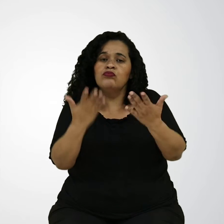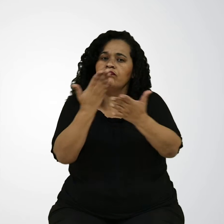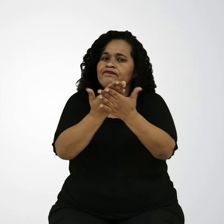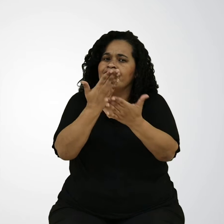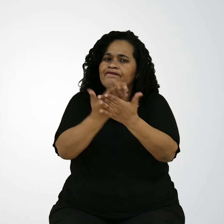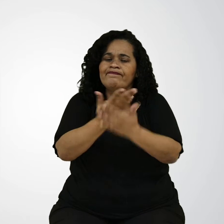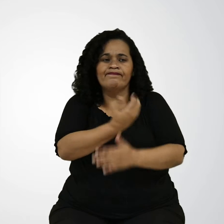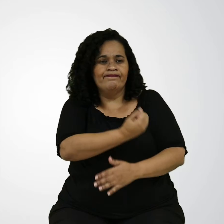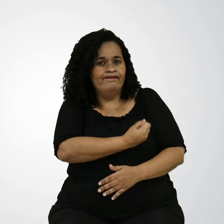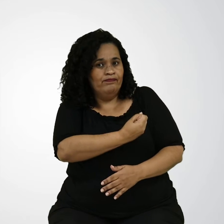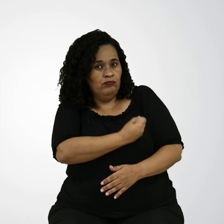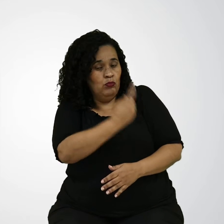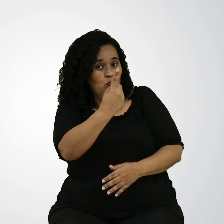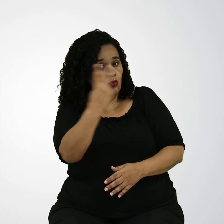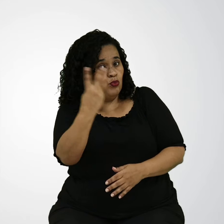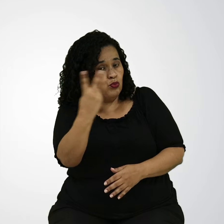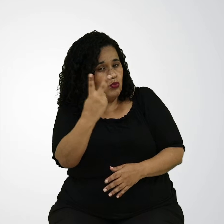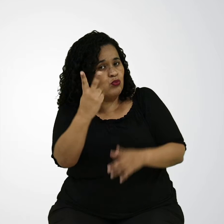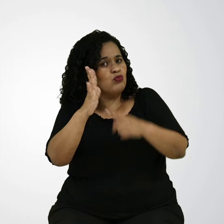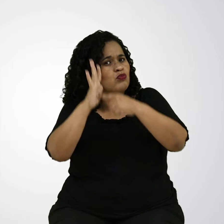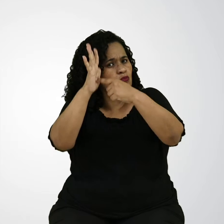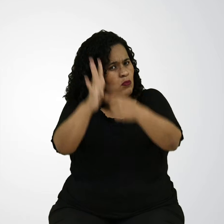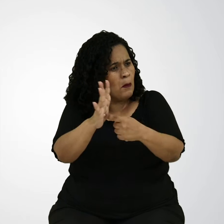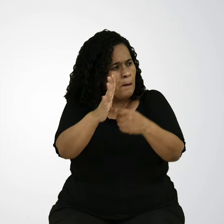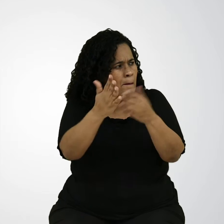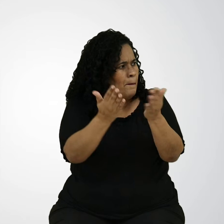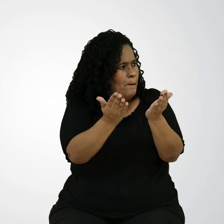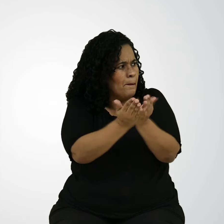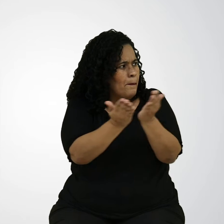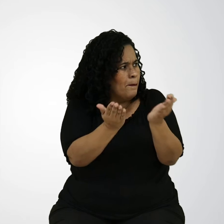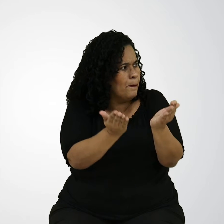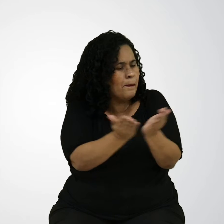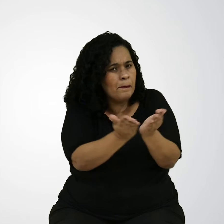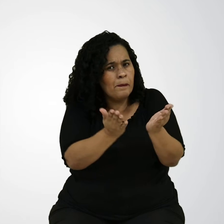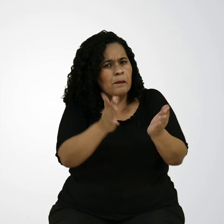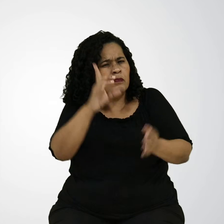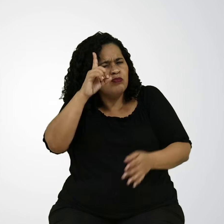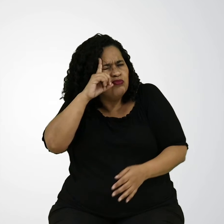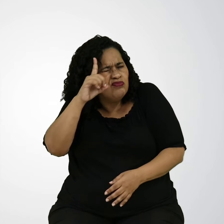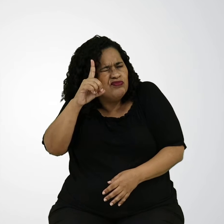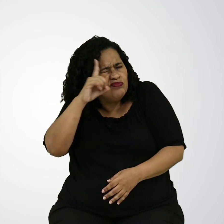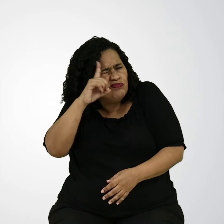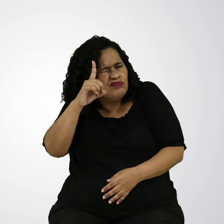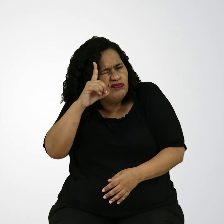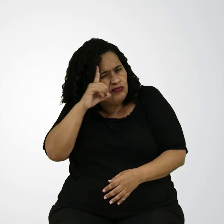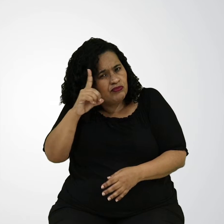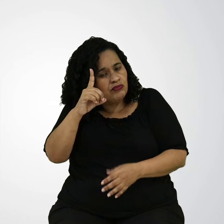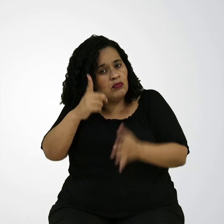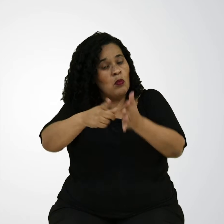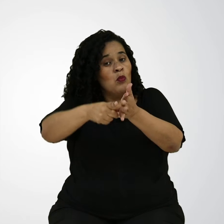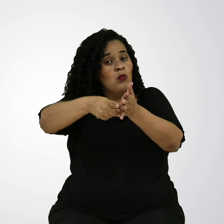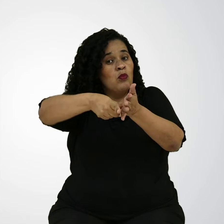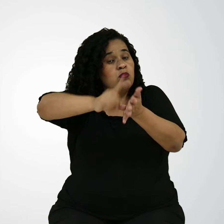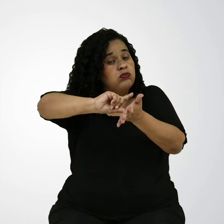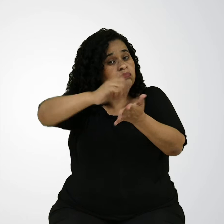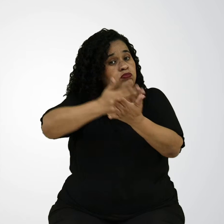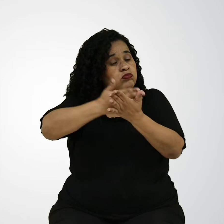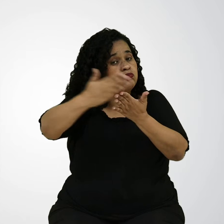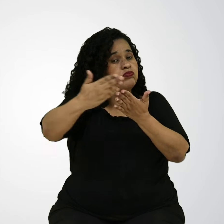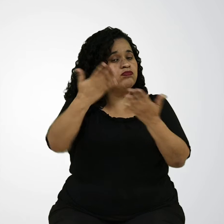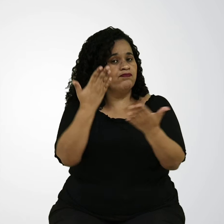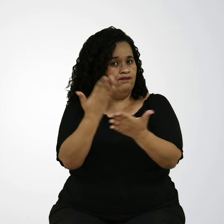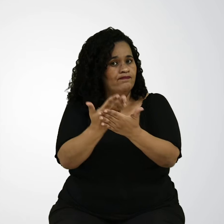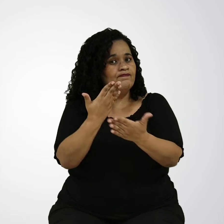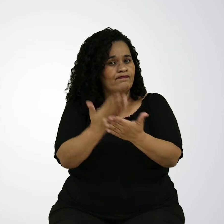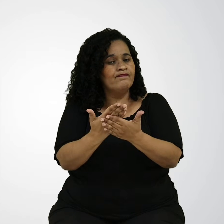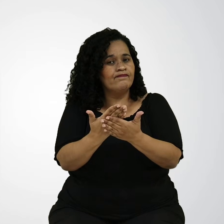falar justamente disso, o cristianismo no dia a dia. Antes da gente entrar em nossa lição, eu